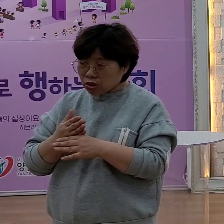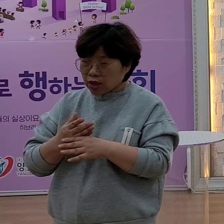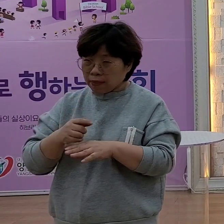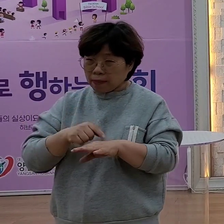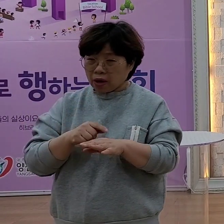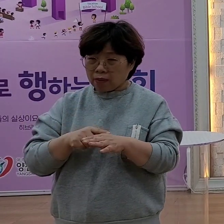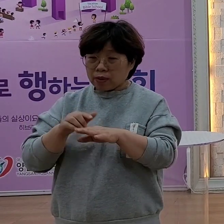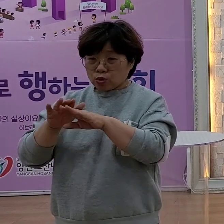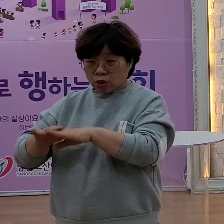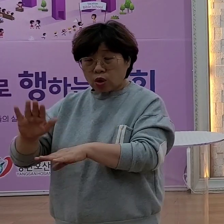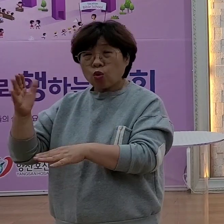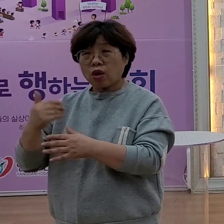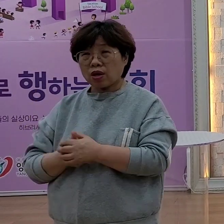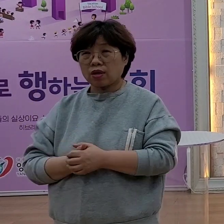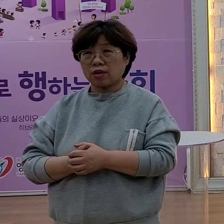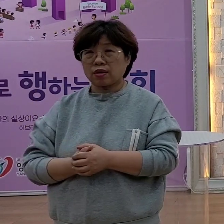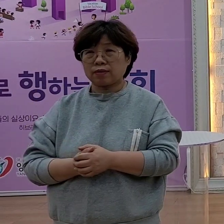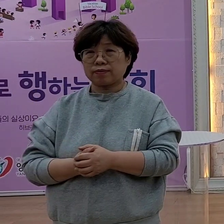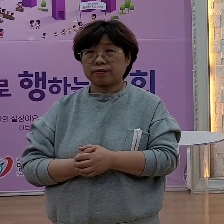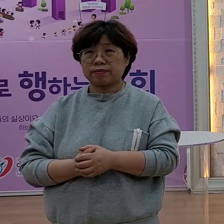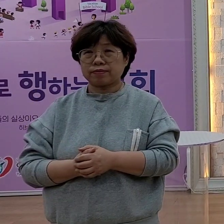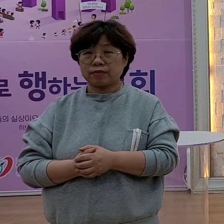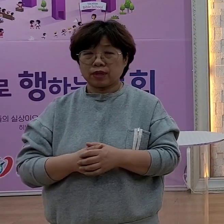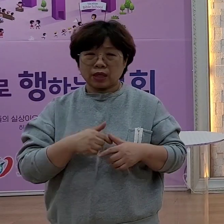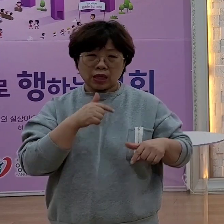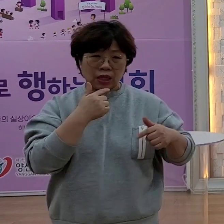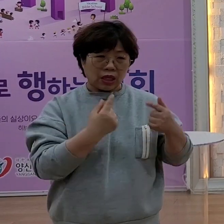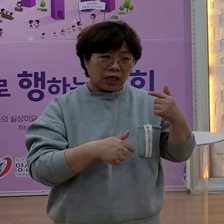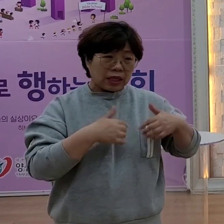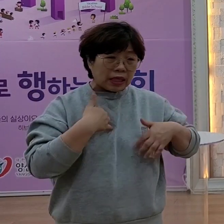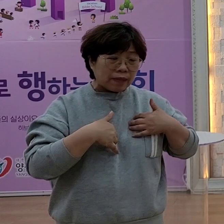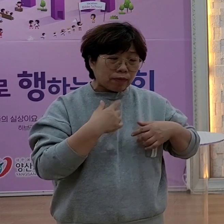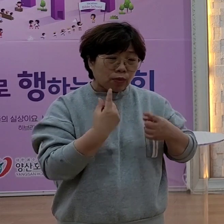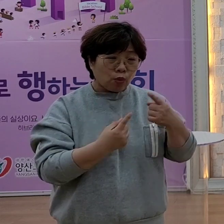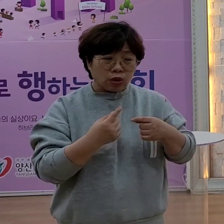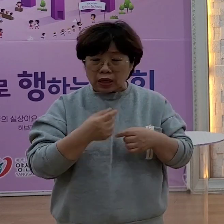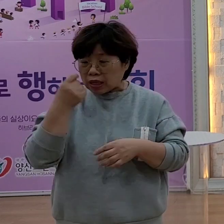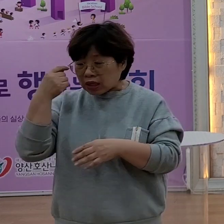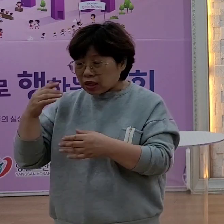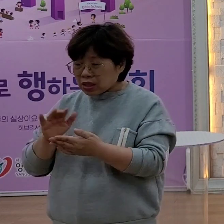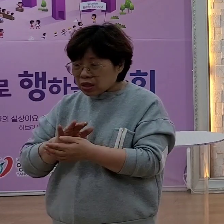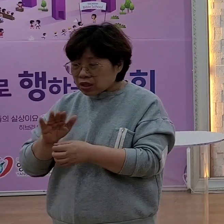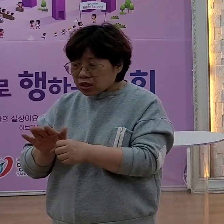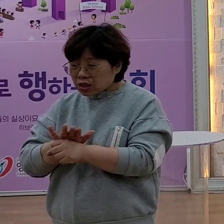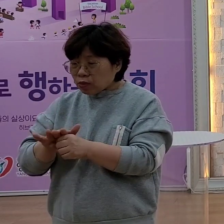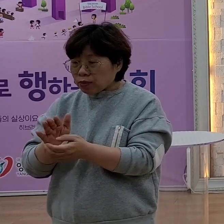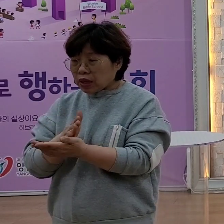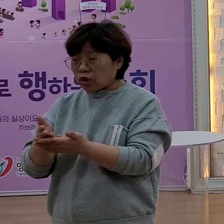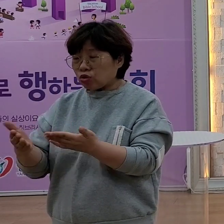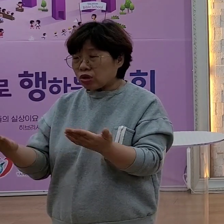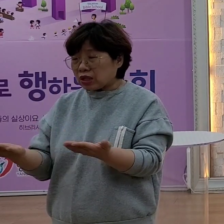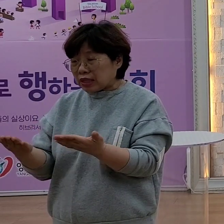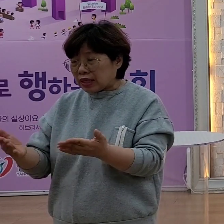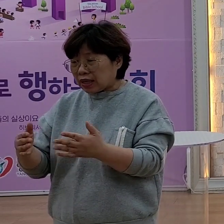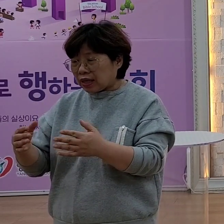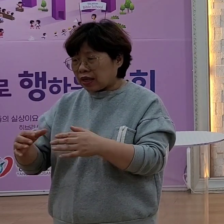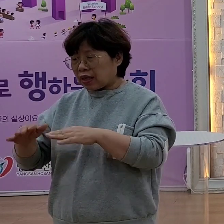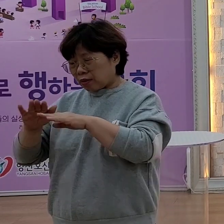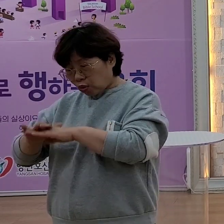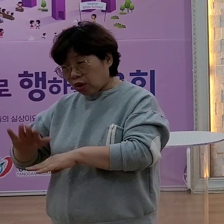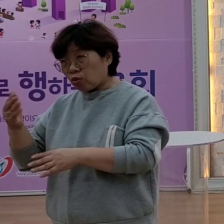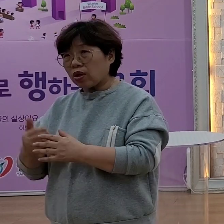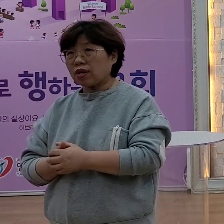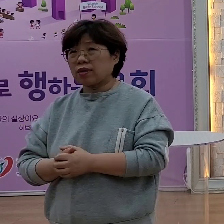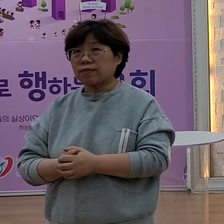얘기했지 않습니까? 왜? 인생이 너무 빨리 지나가기 때문에. 이 짧은 인생 가운데 그냥 세상 것에, 헛된 것에